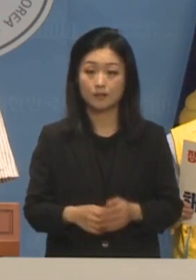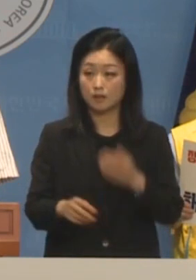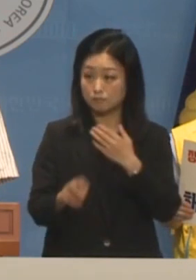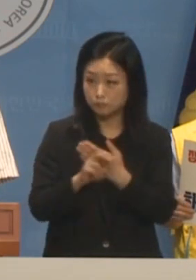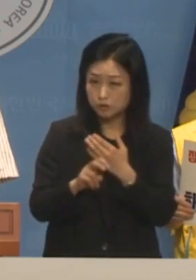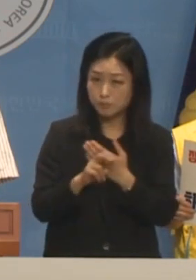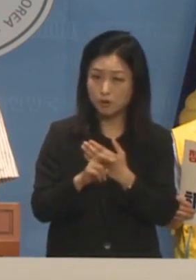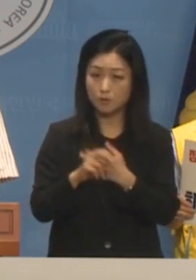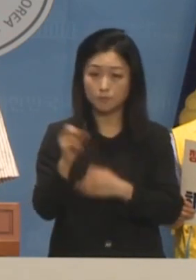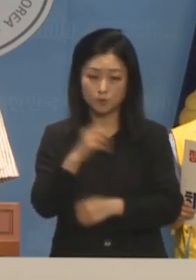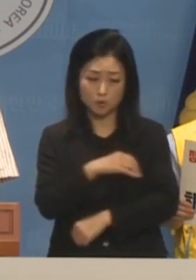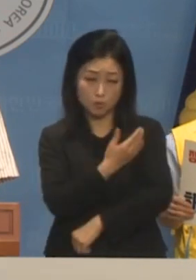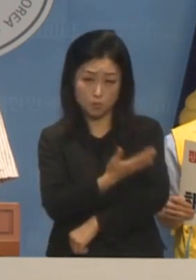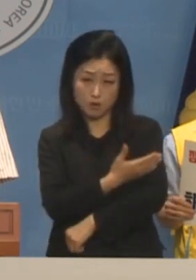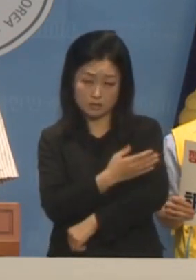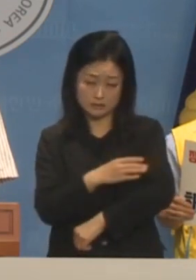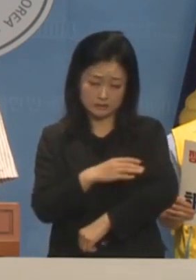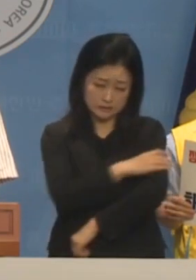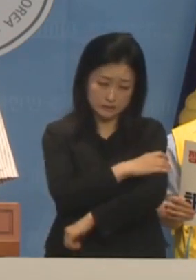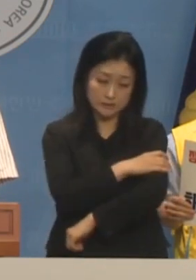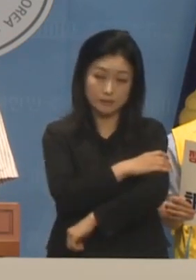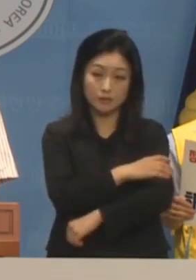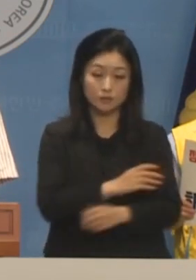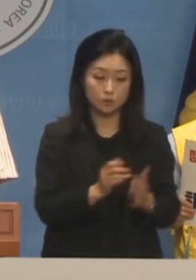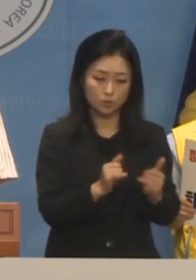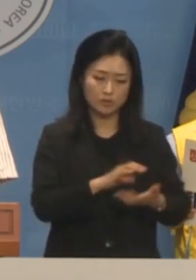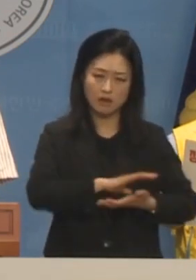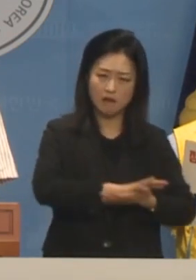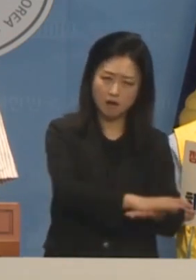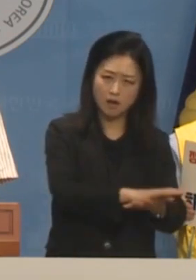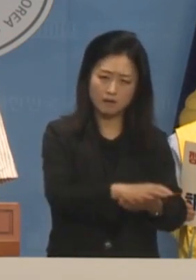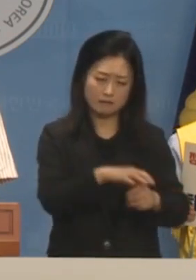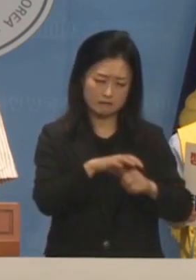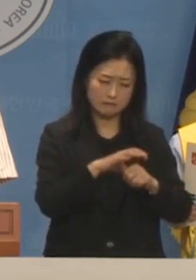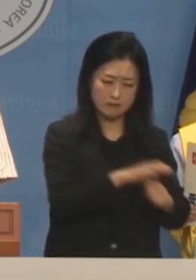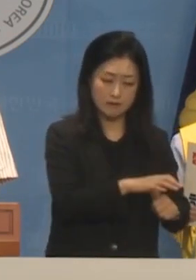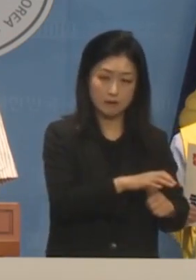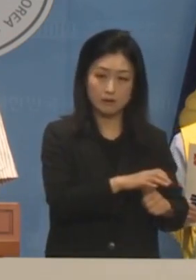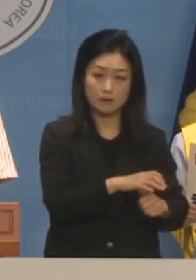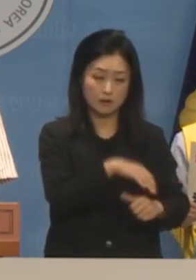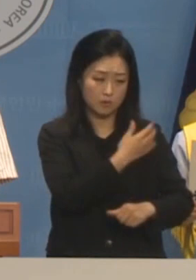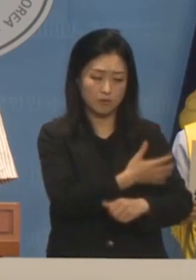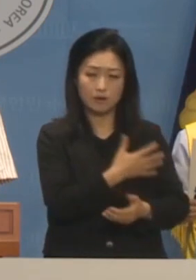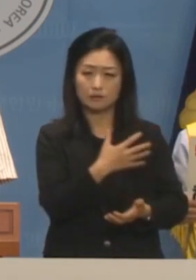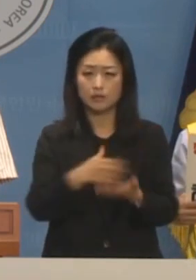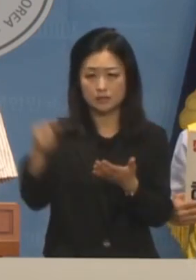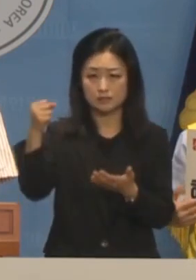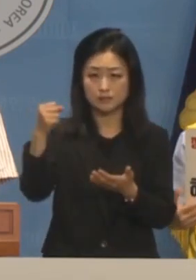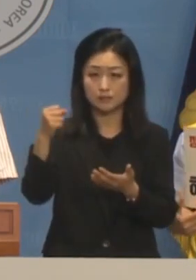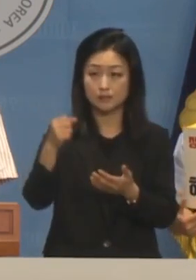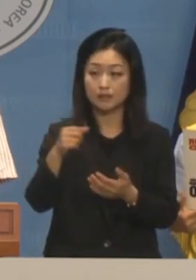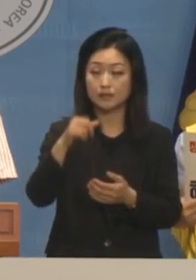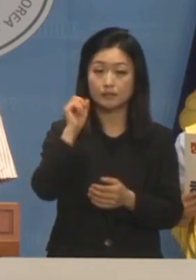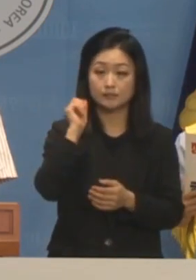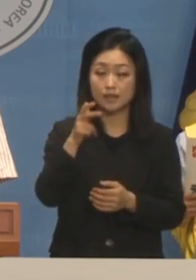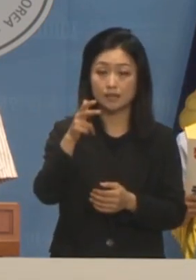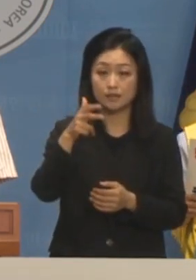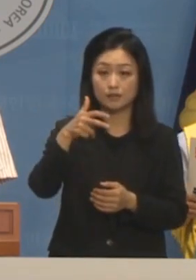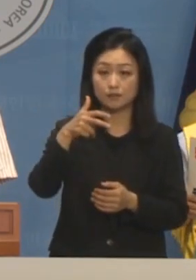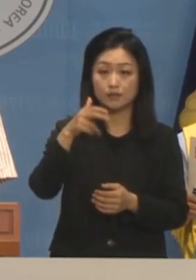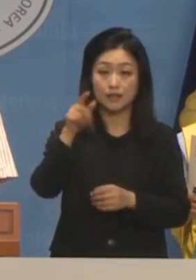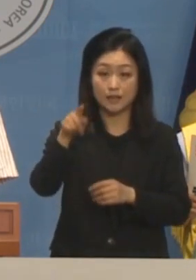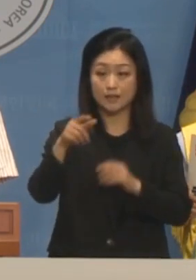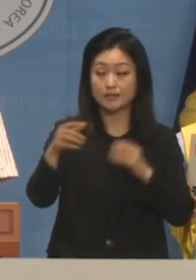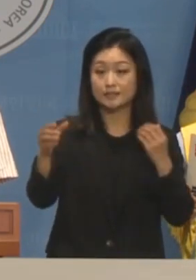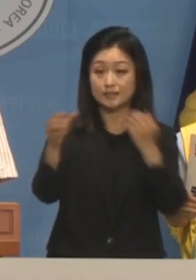편법과 기득권을 무기로 노동자를 억압하고 착취하는 세종호텔에 맞서 승리하는